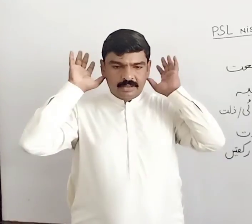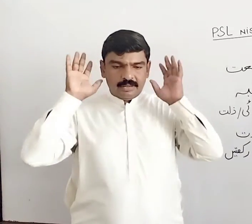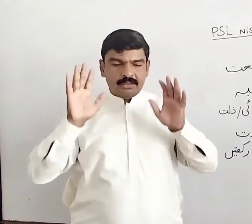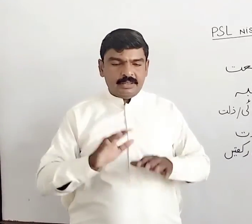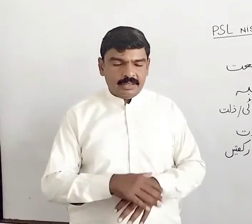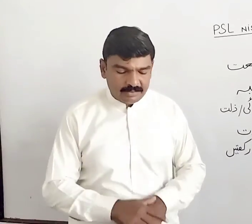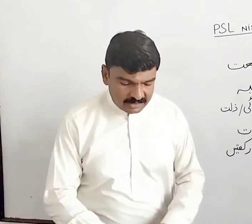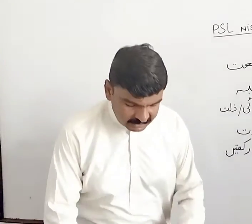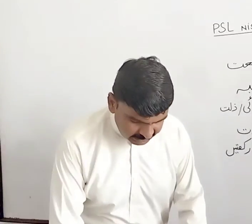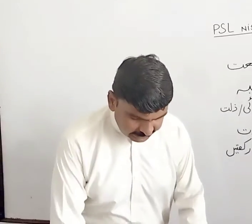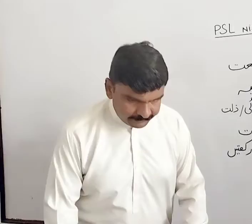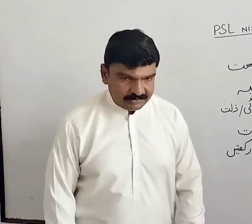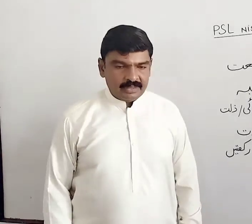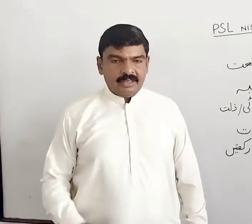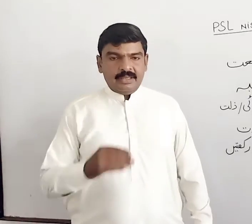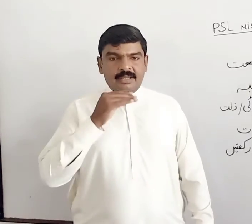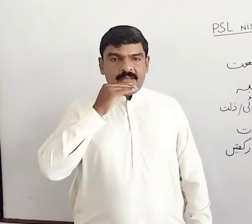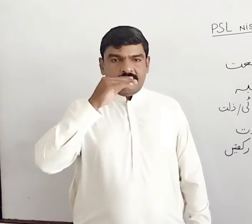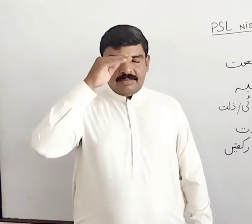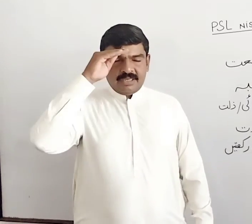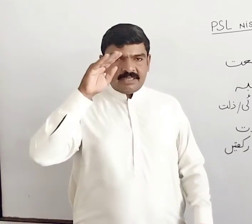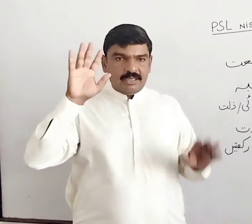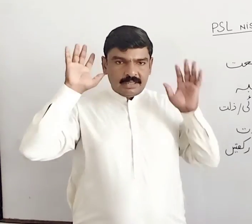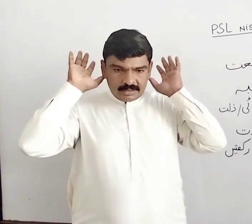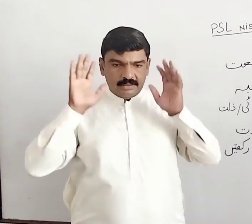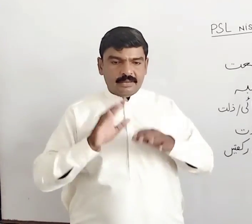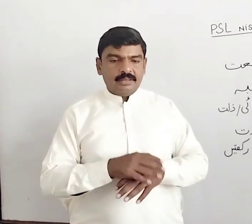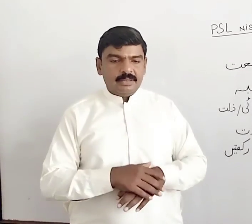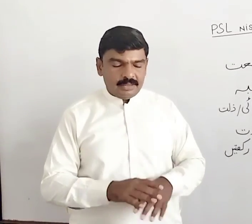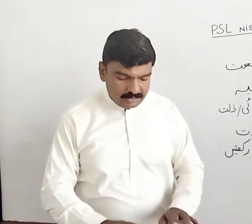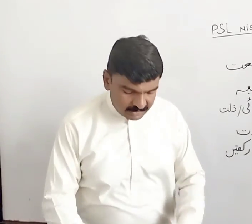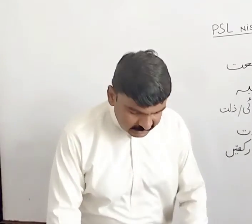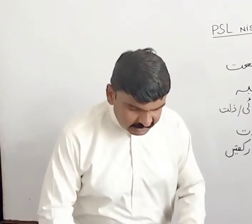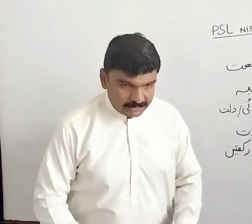और नमाज का साइन, नबी का साइन और नमाज का साइन।